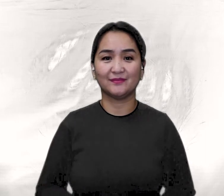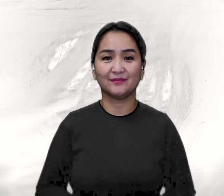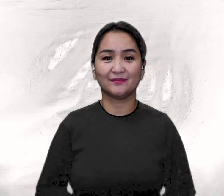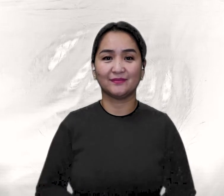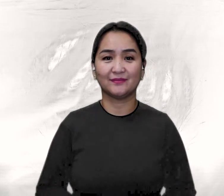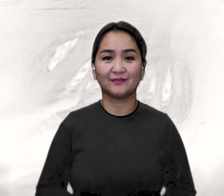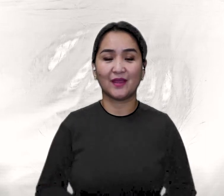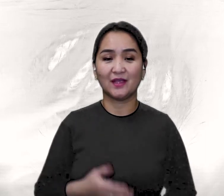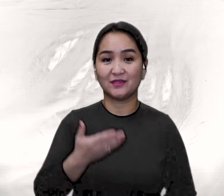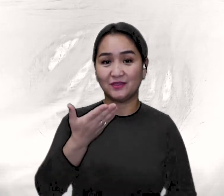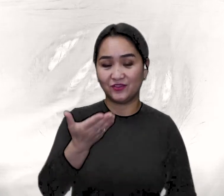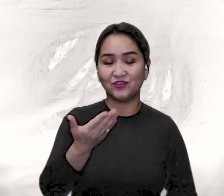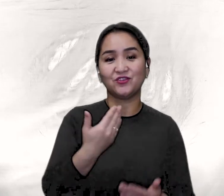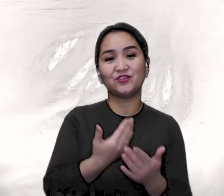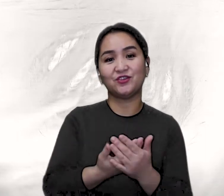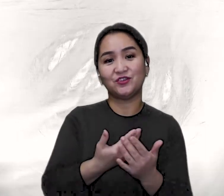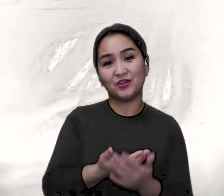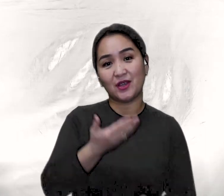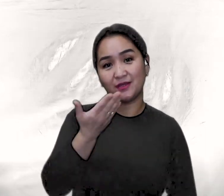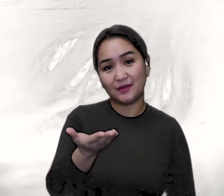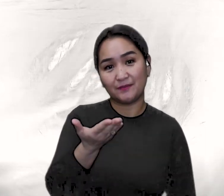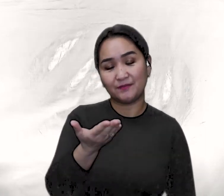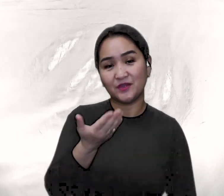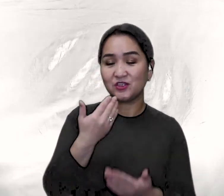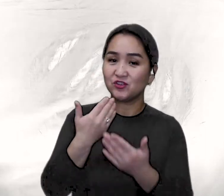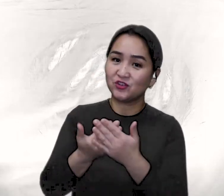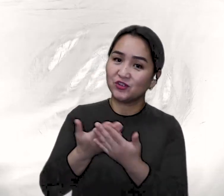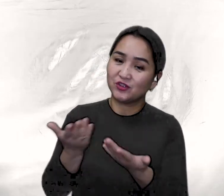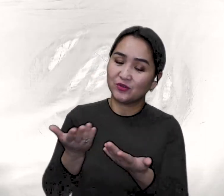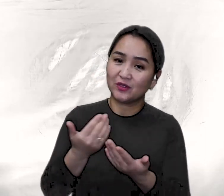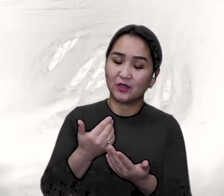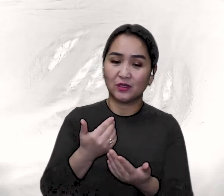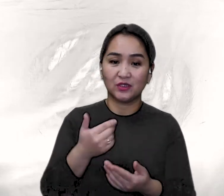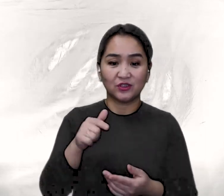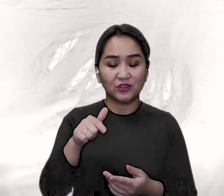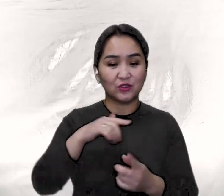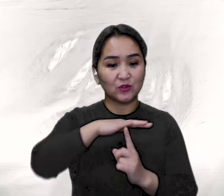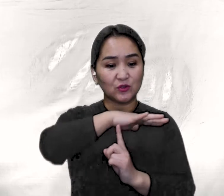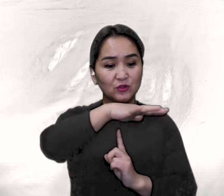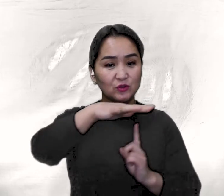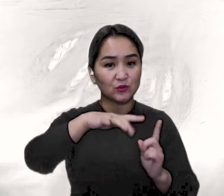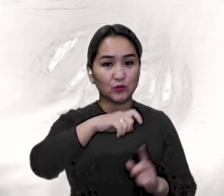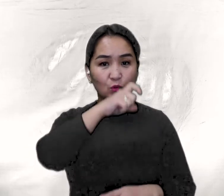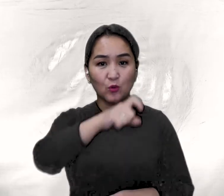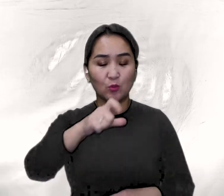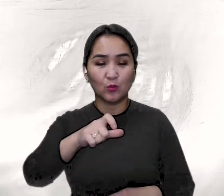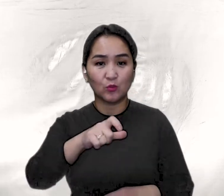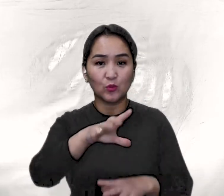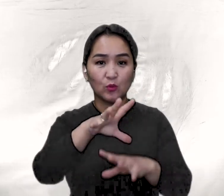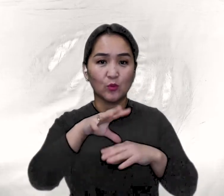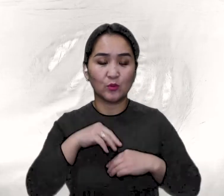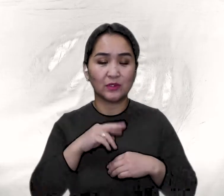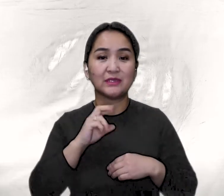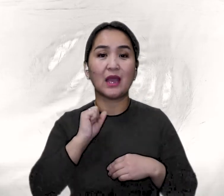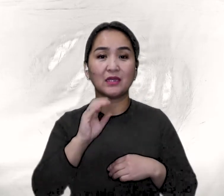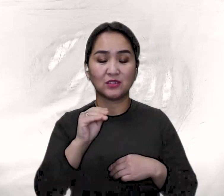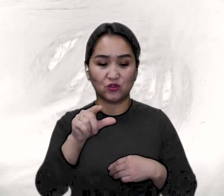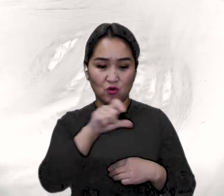яг чиний чам дээр жишээ авах юм бол хүрээлэх юм чинь яаж хүлээж авсан бэ? Яг өөрийгөө